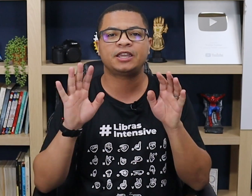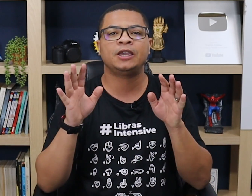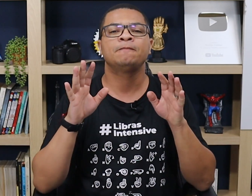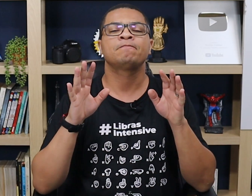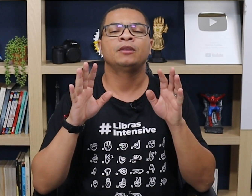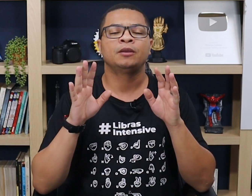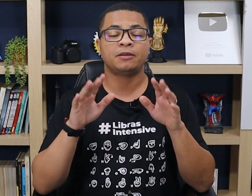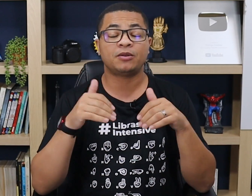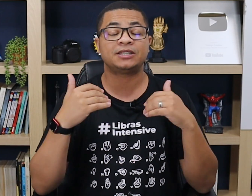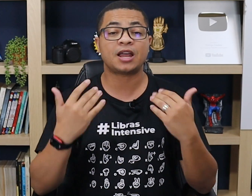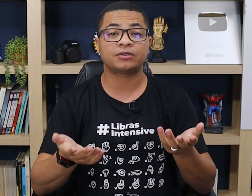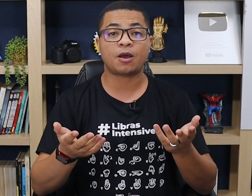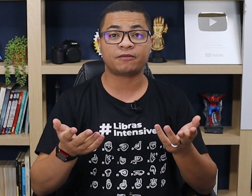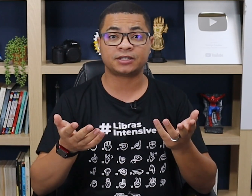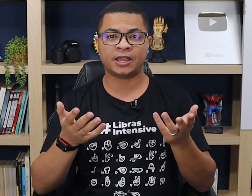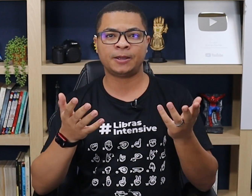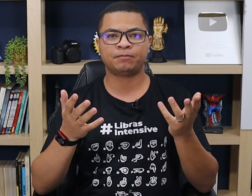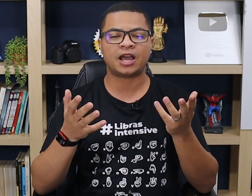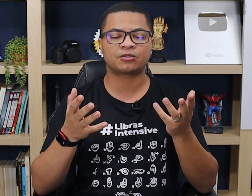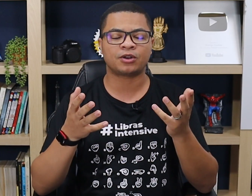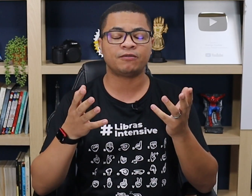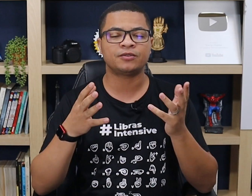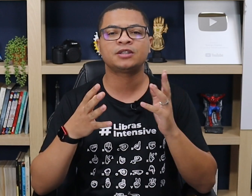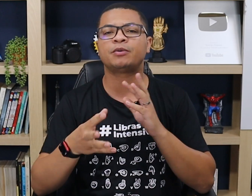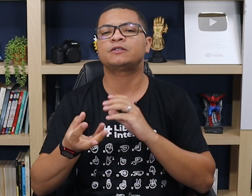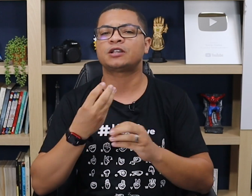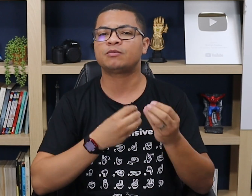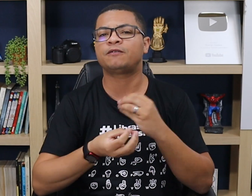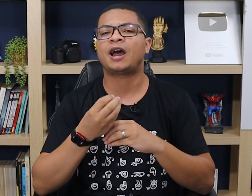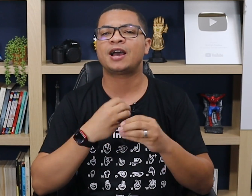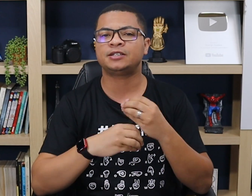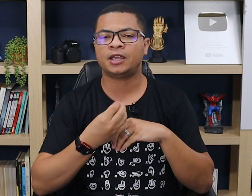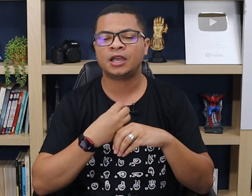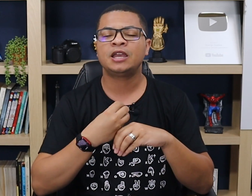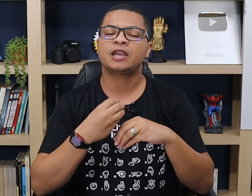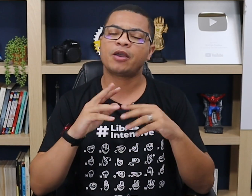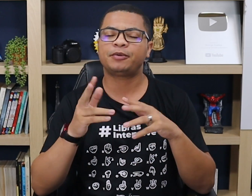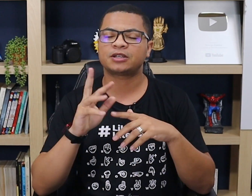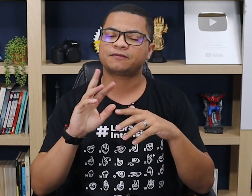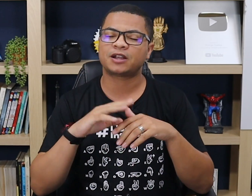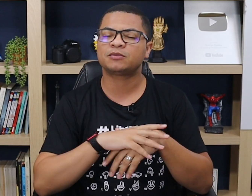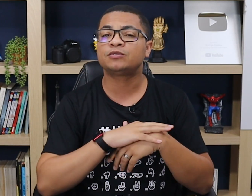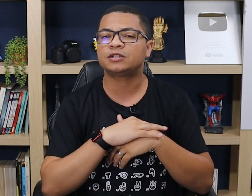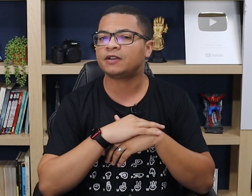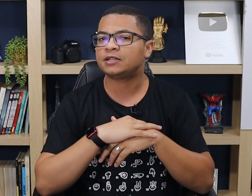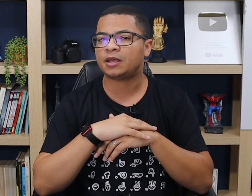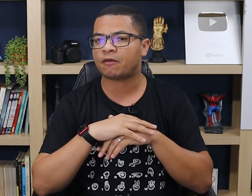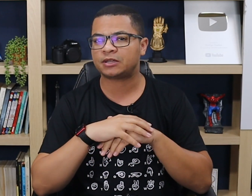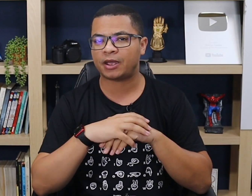aqui primeiro ensinar o sinal para você dar de coronavírus depois eu faço uma frase aí Eu repito essa frase umas duas vezes aí para você